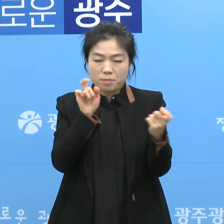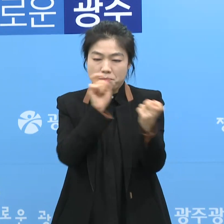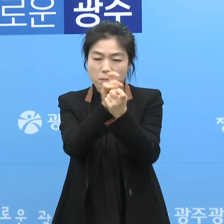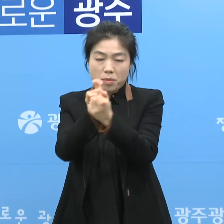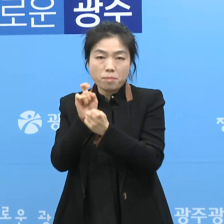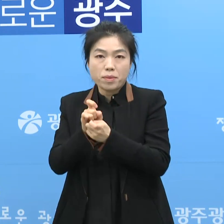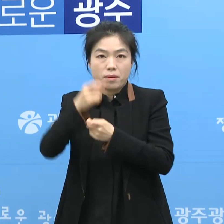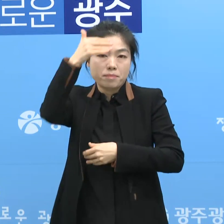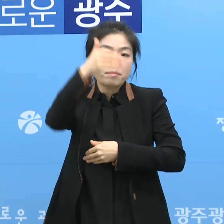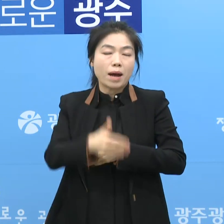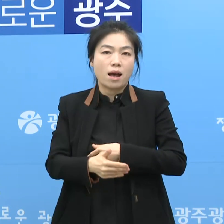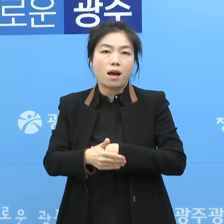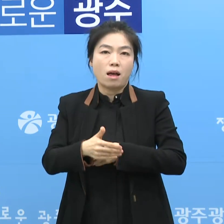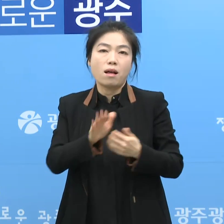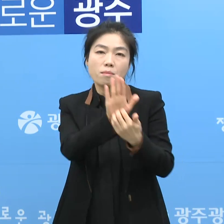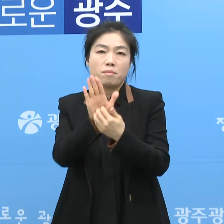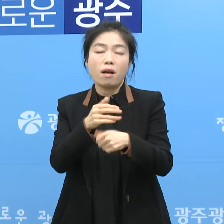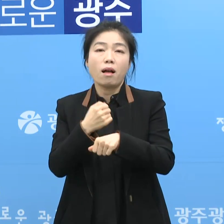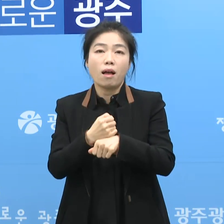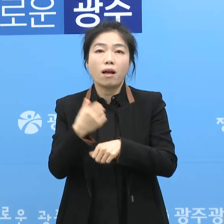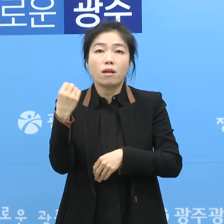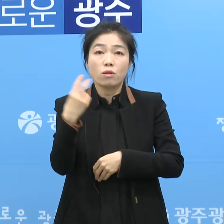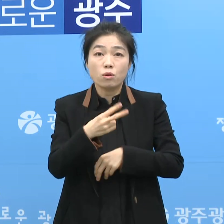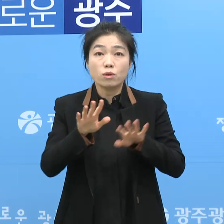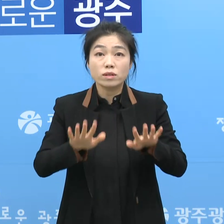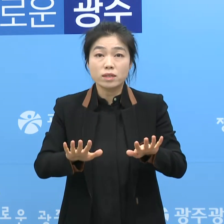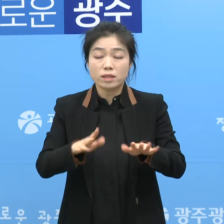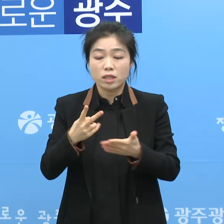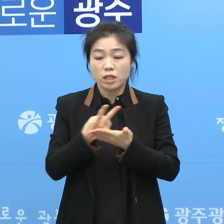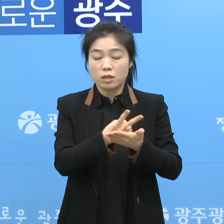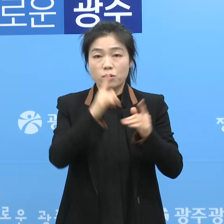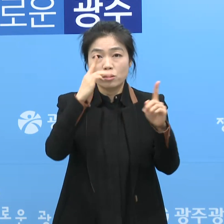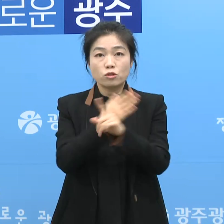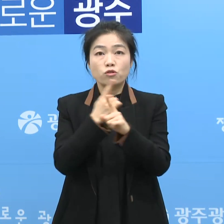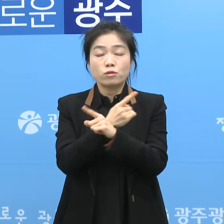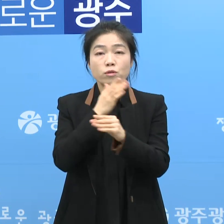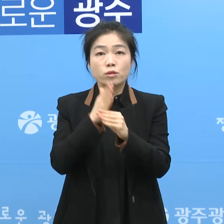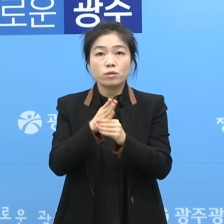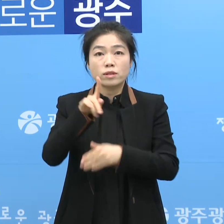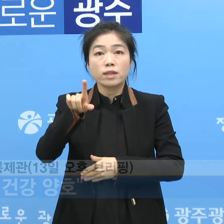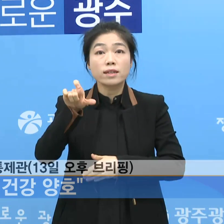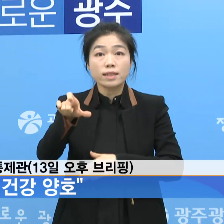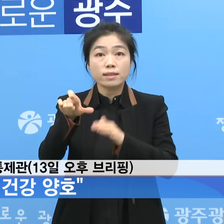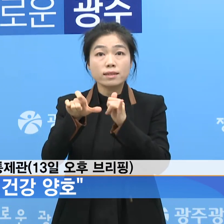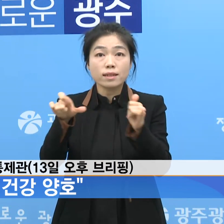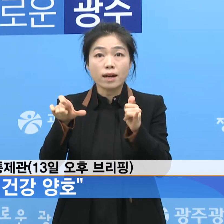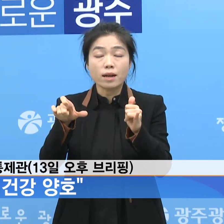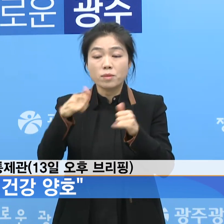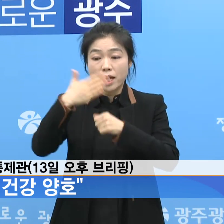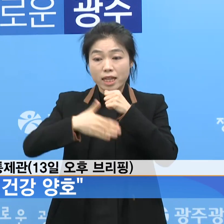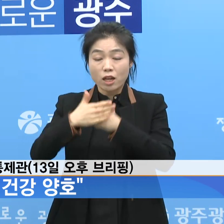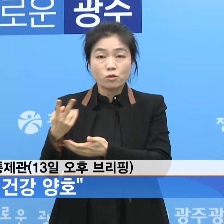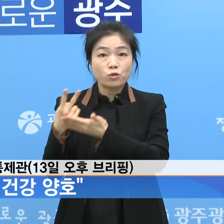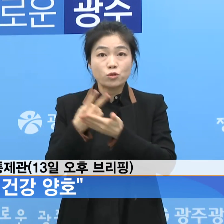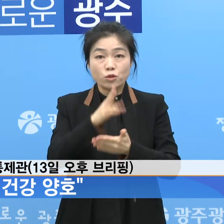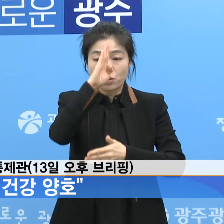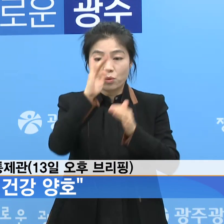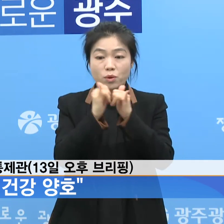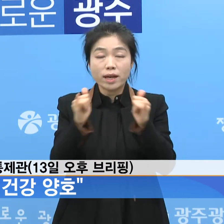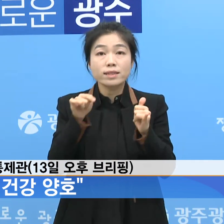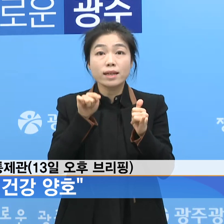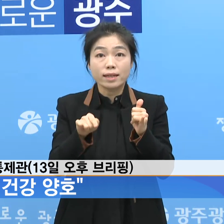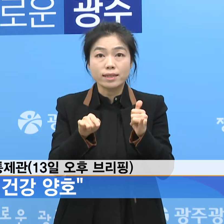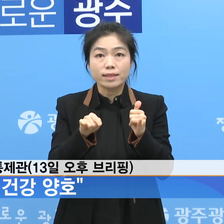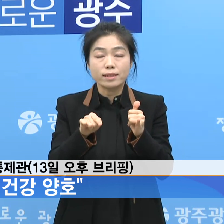접촉을 차단하였습니다. 현재 입원 추려 중인 15분의 대구 이송